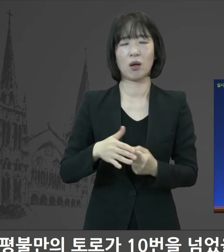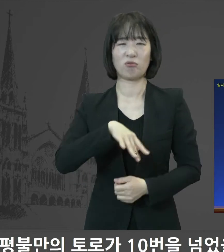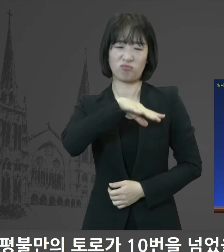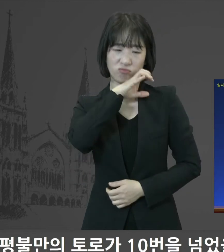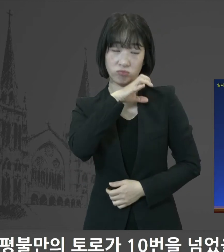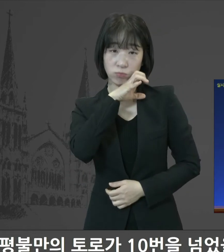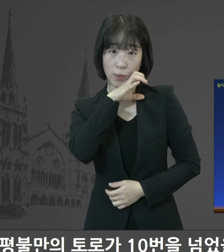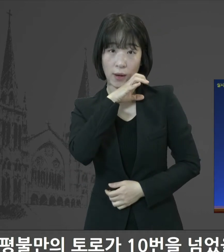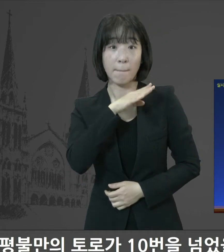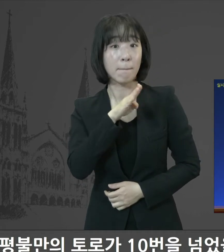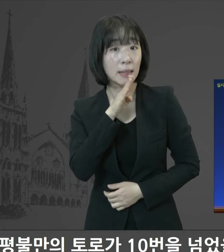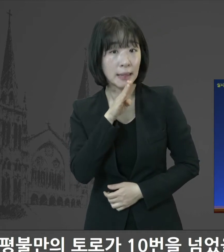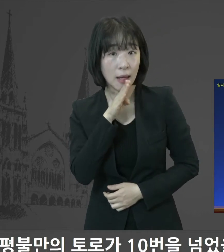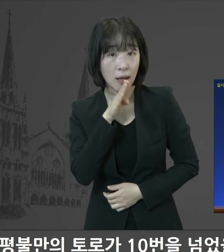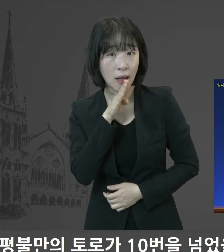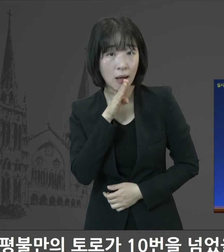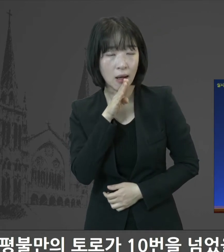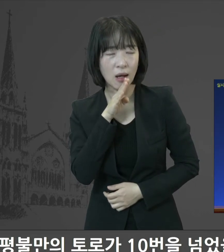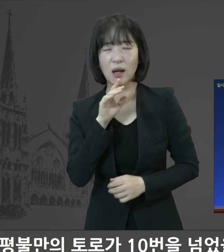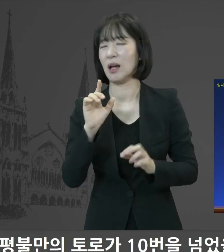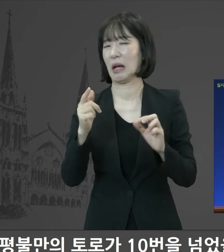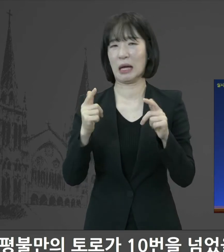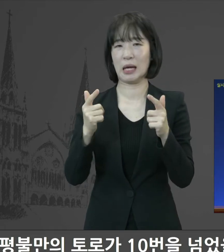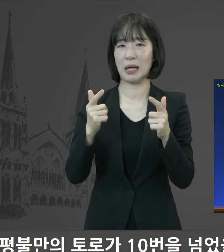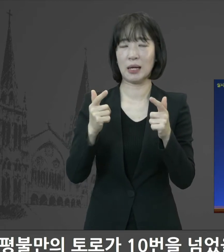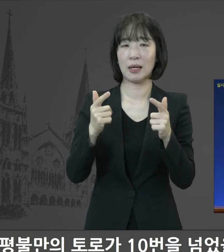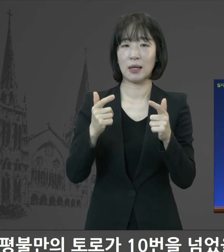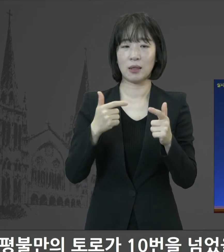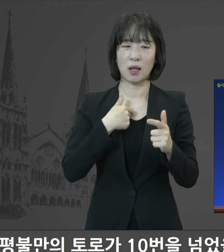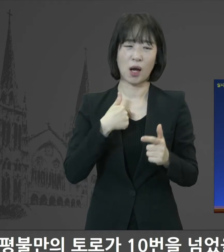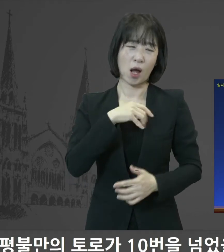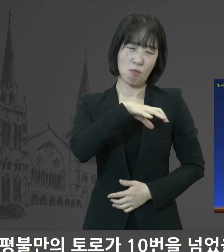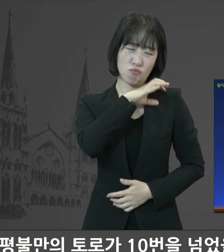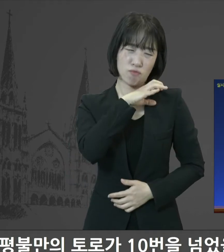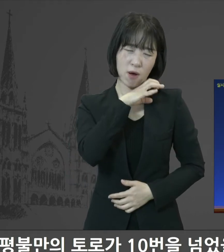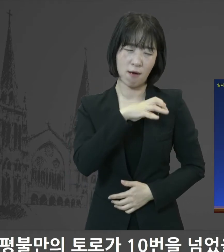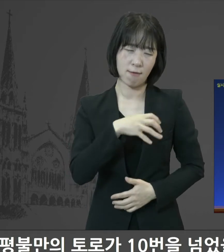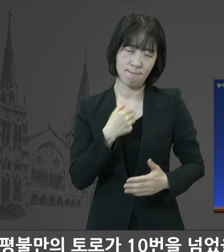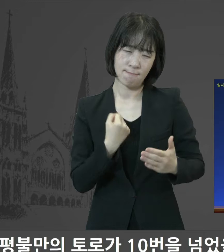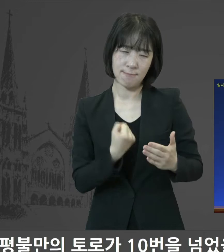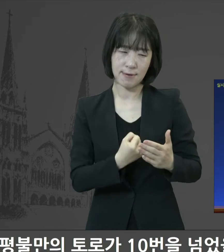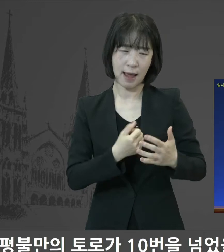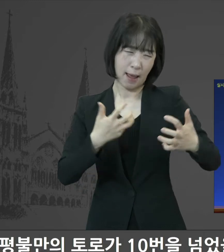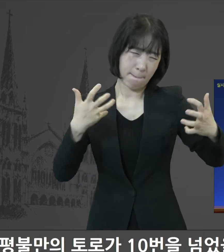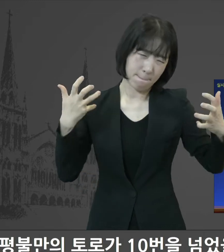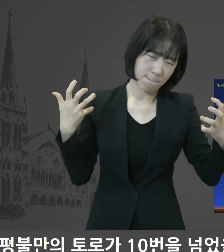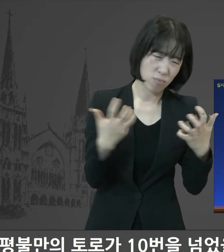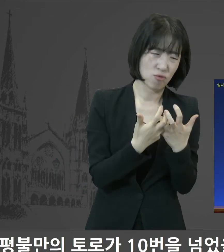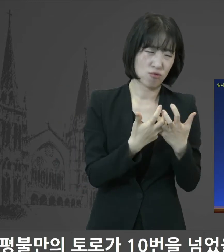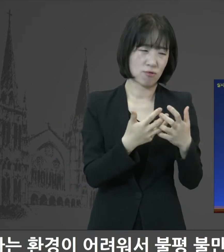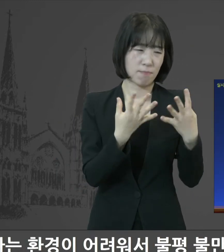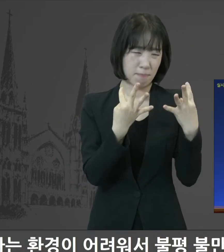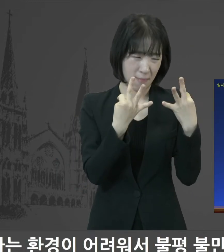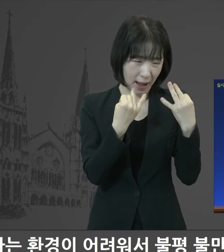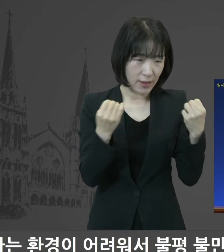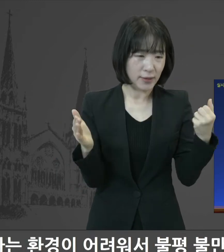사실은 불평불만이 우리에게 가득하다 보니까 광야 생활이 길어지는 겁니다.